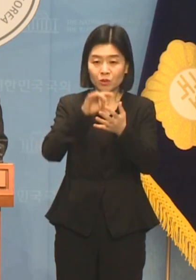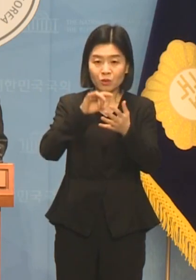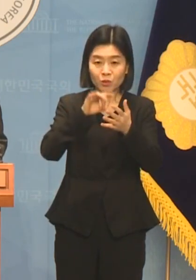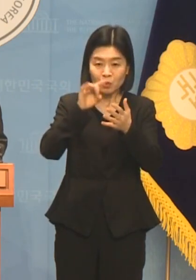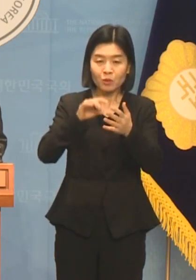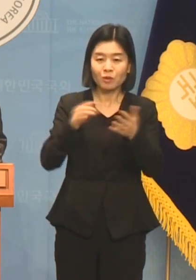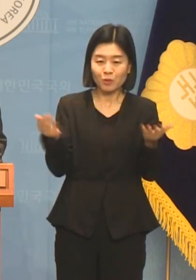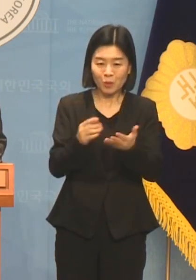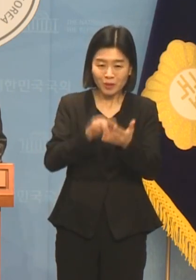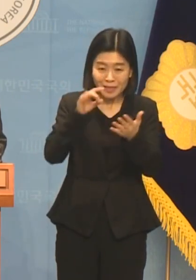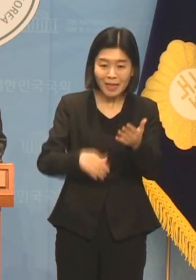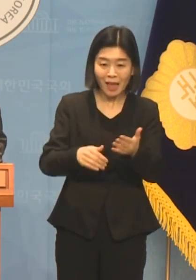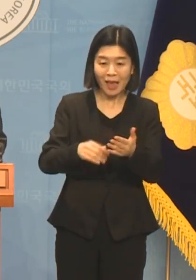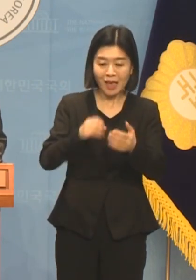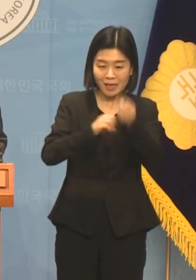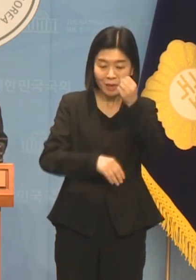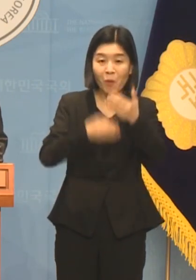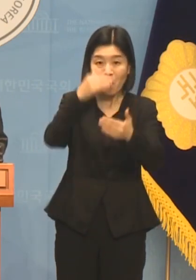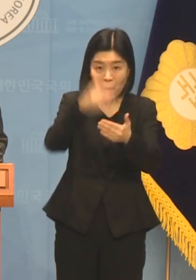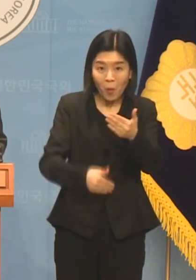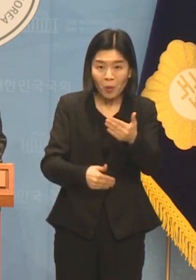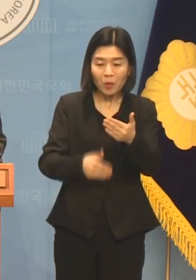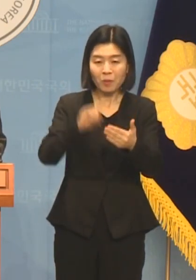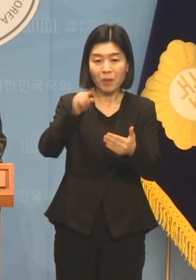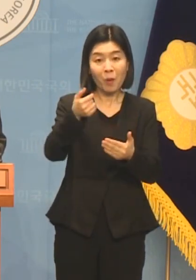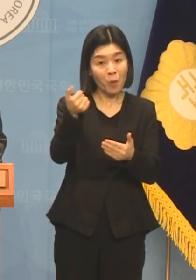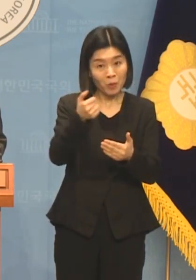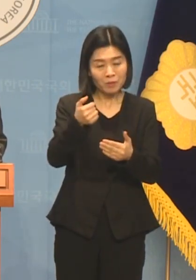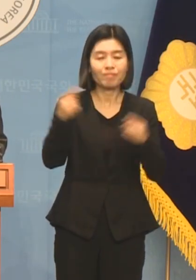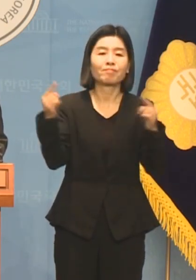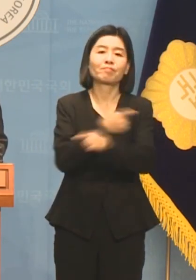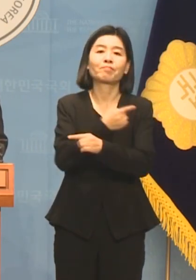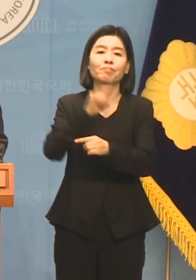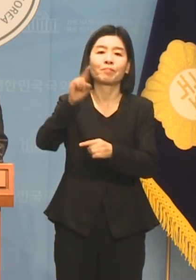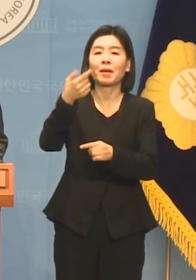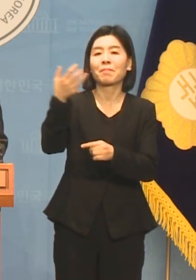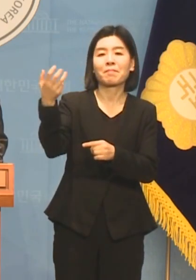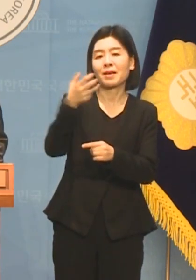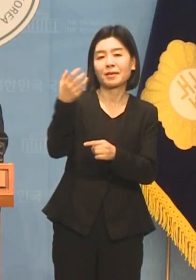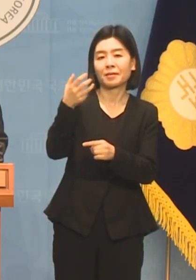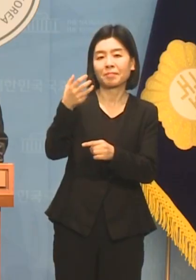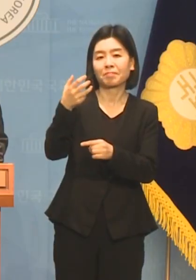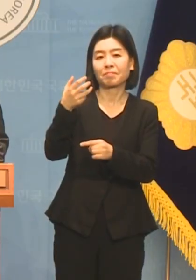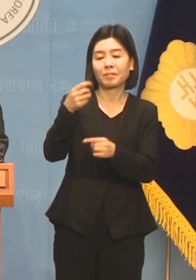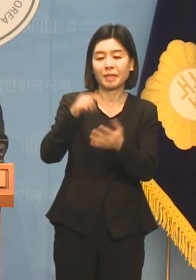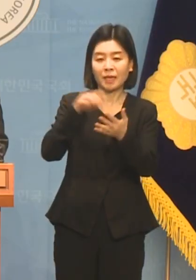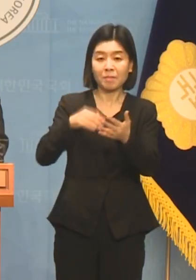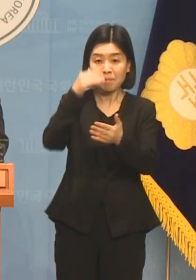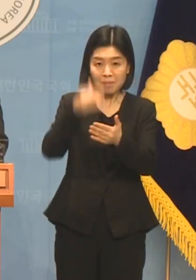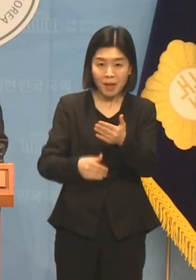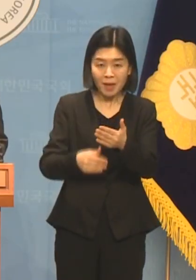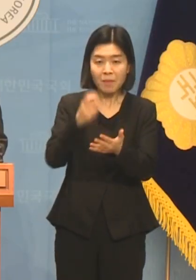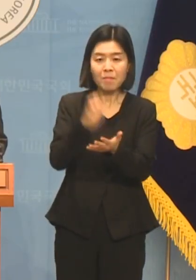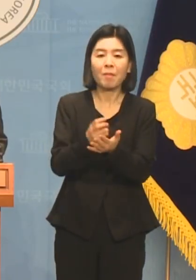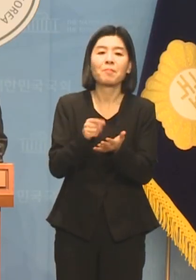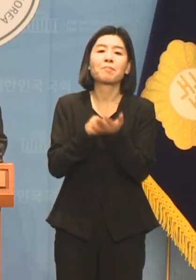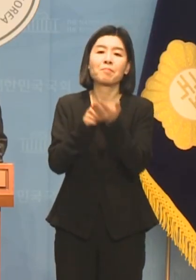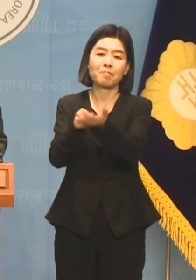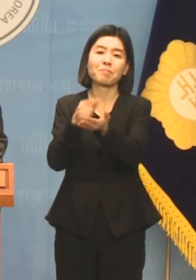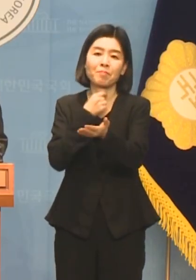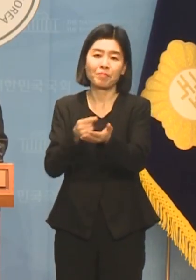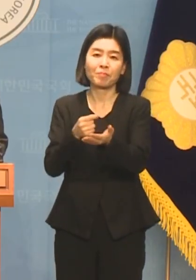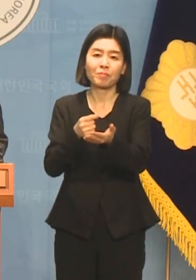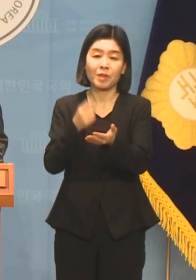180만 원으로 현실화하는 소득세법 개정안을 발의하기로 했습니다. 월급쟁이의 유리지갑을